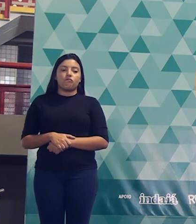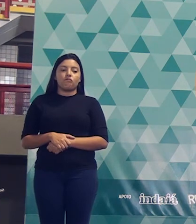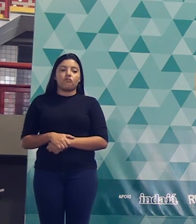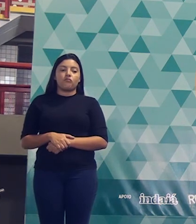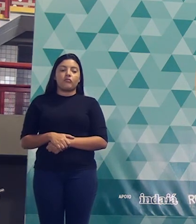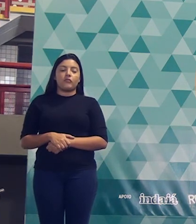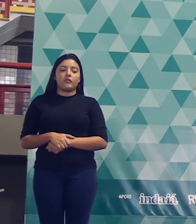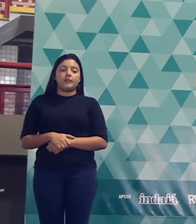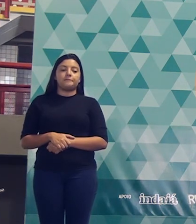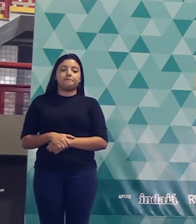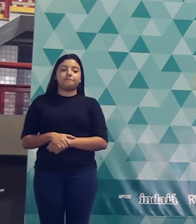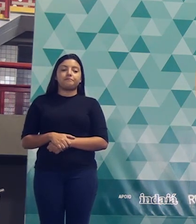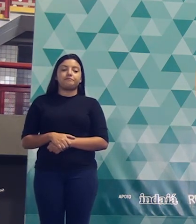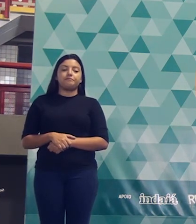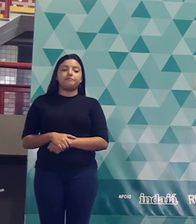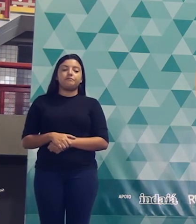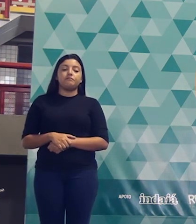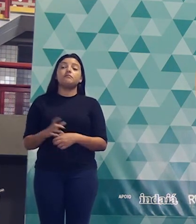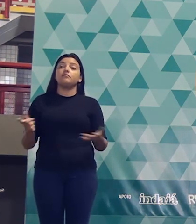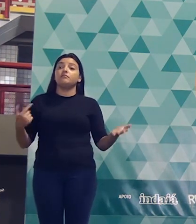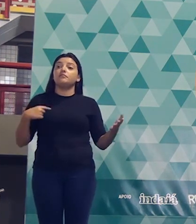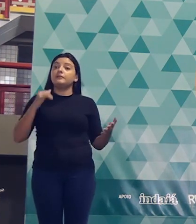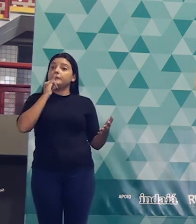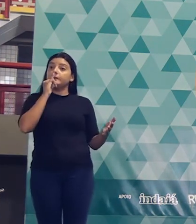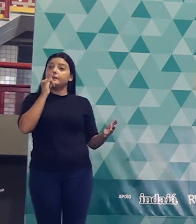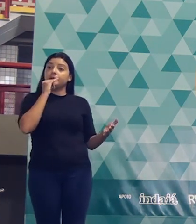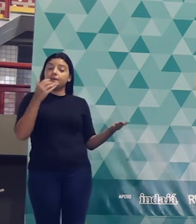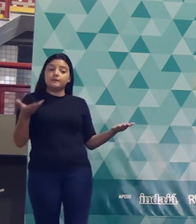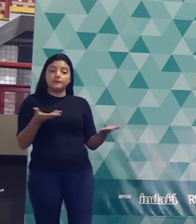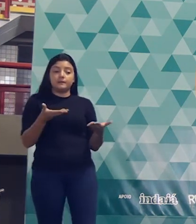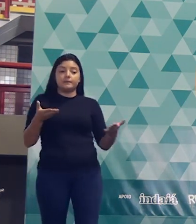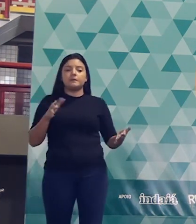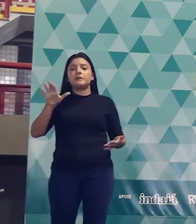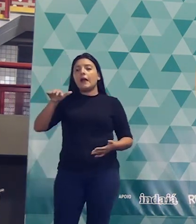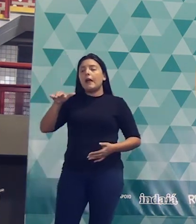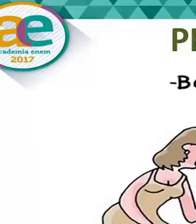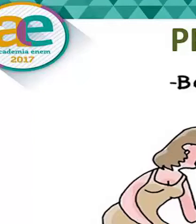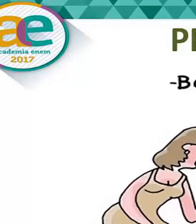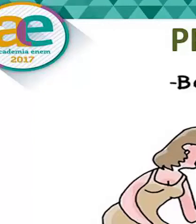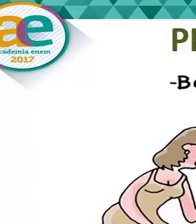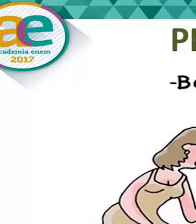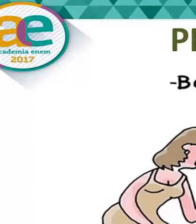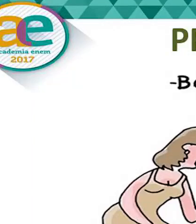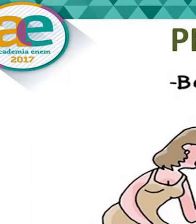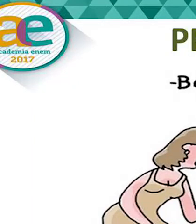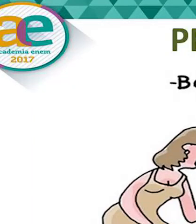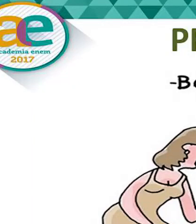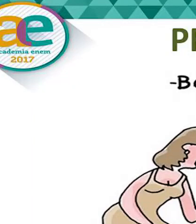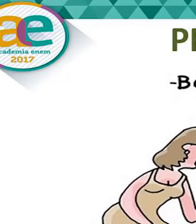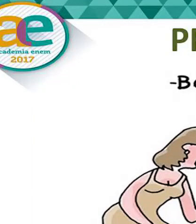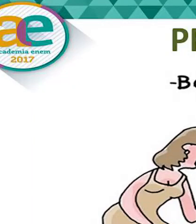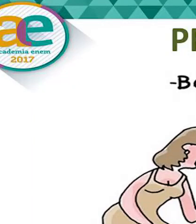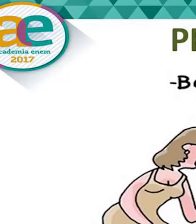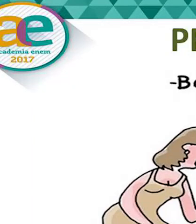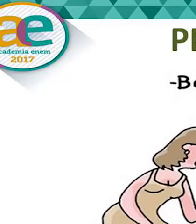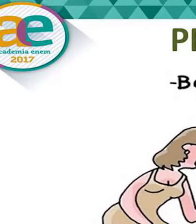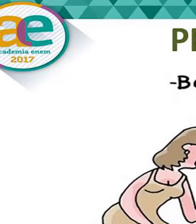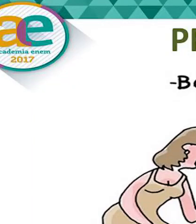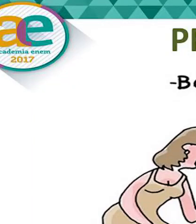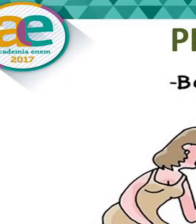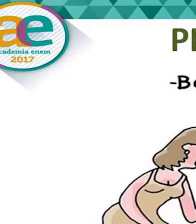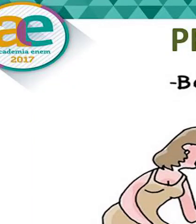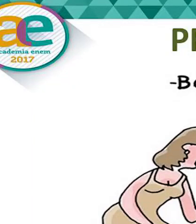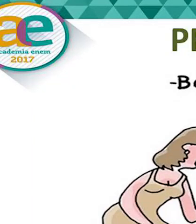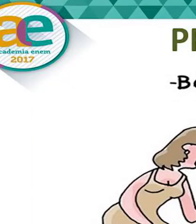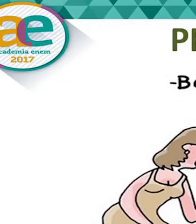Ó, qual é o pressuposto que nós temos aqui, ó? Betinho, se aprontar de novo, vai levar outra